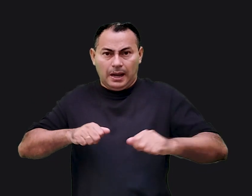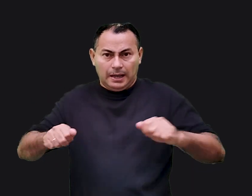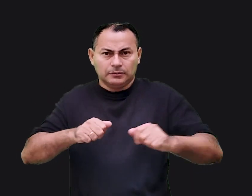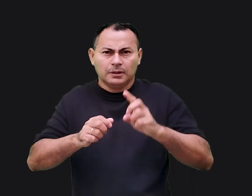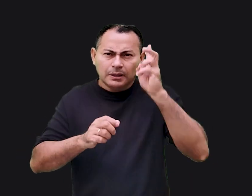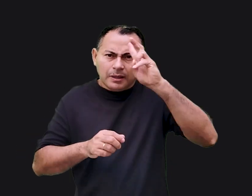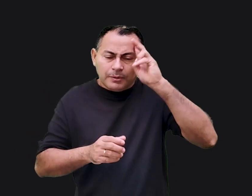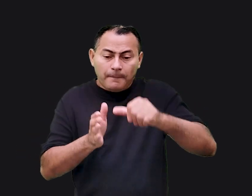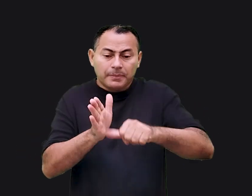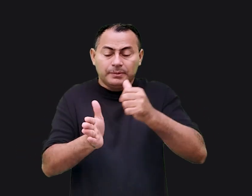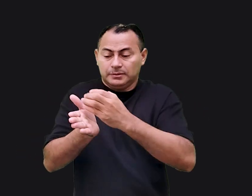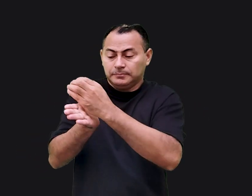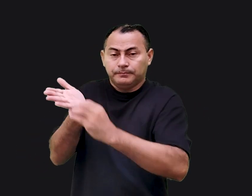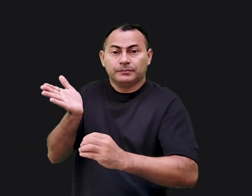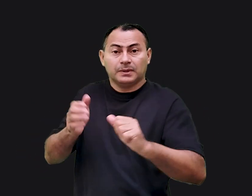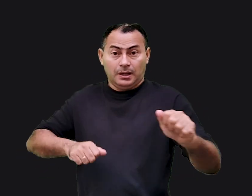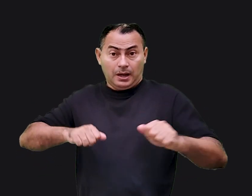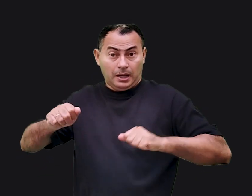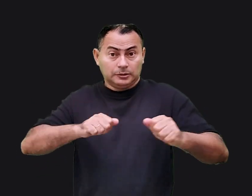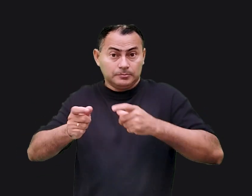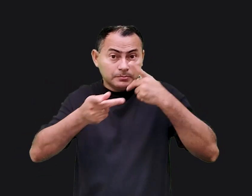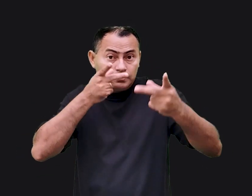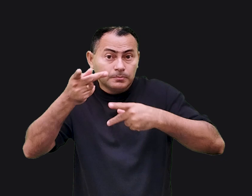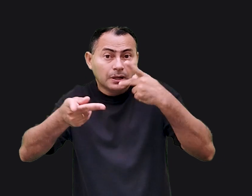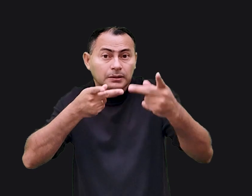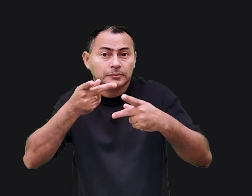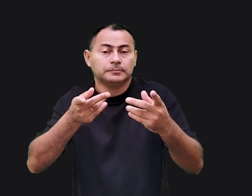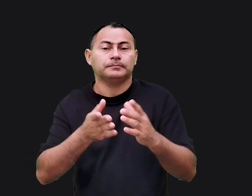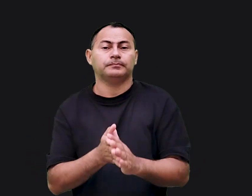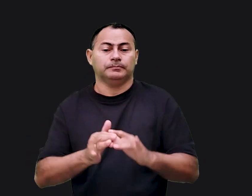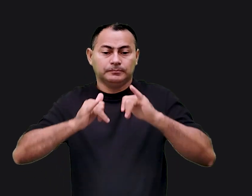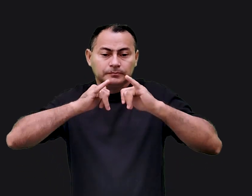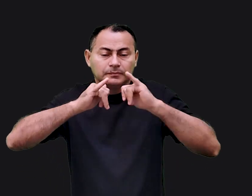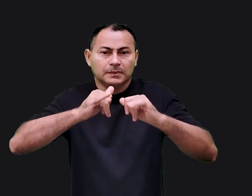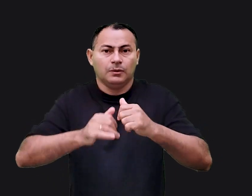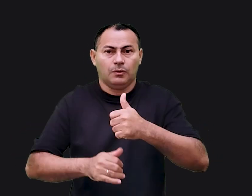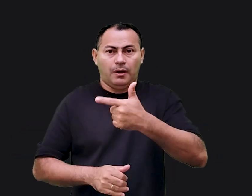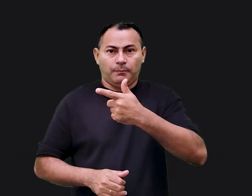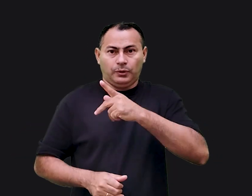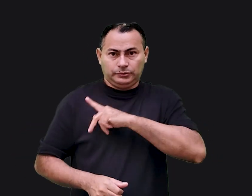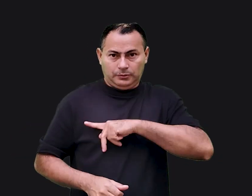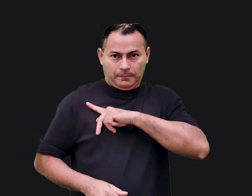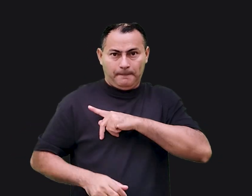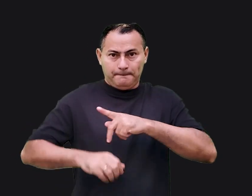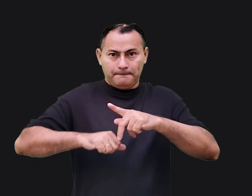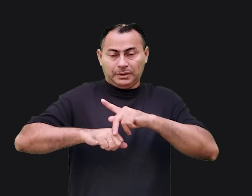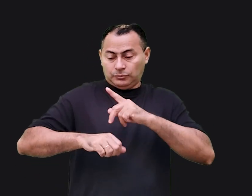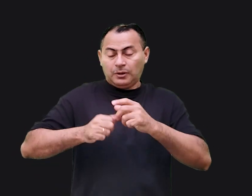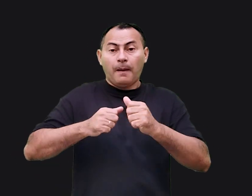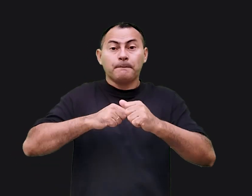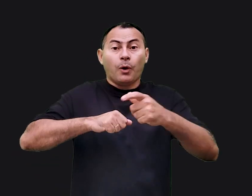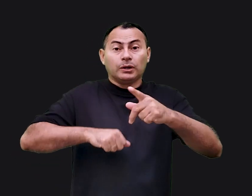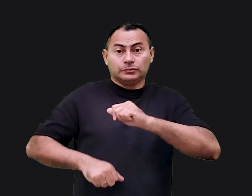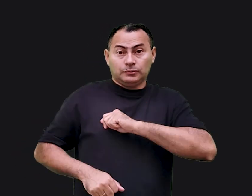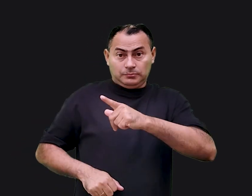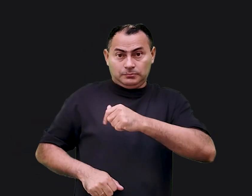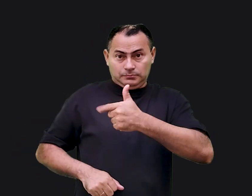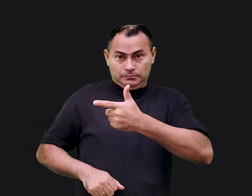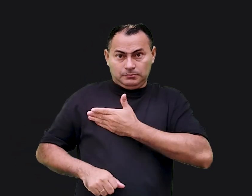quando vimos os primeiros Capítulos de Atos falamos sobre a pregação do apóstolo Pedro eu disse que a pregação dele era puramente